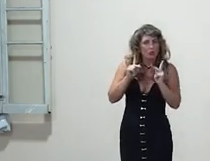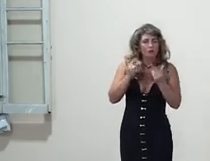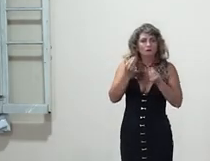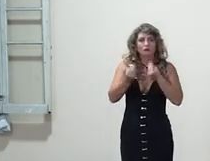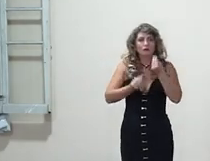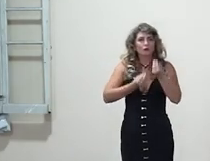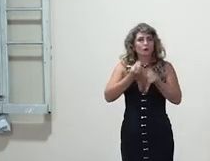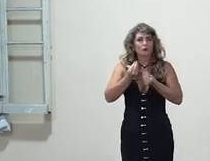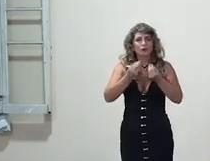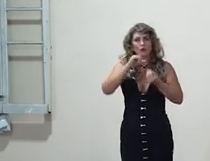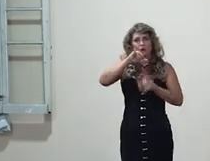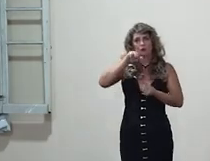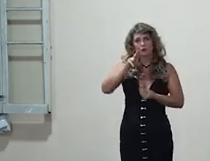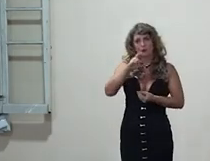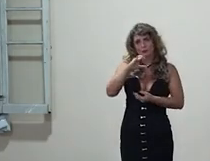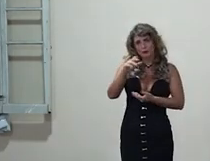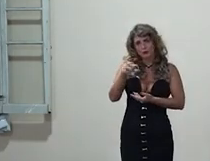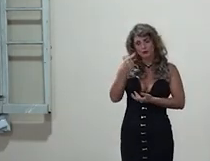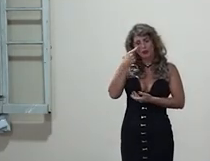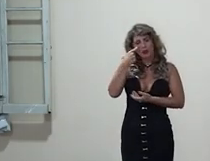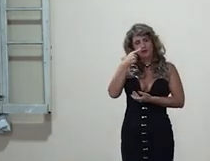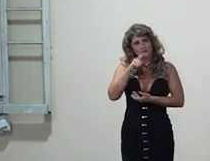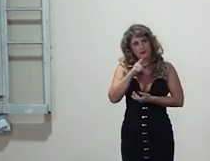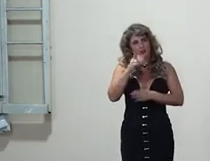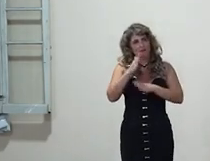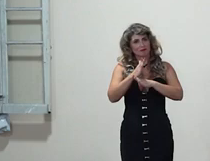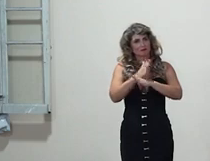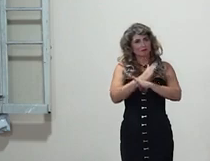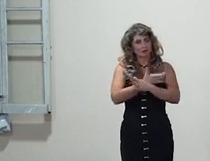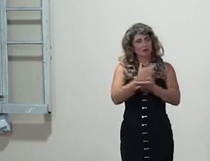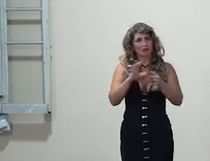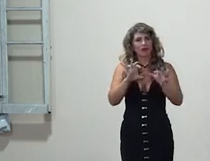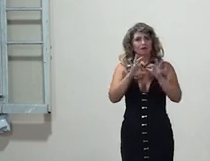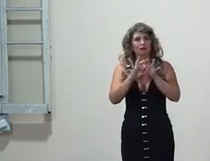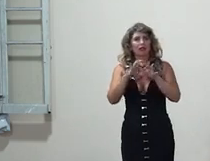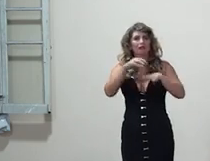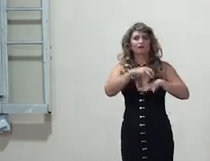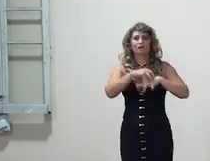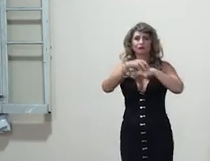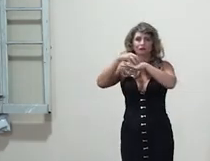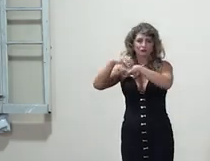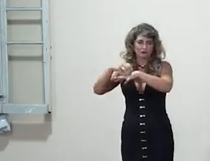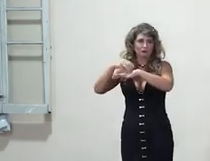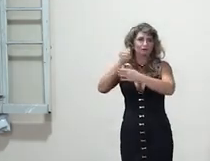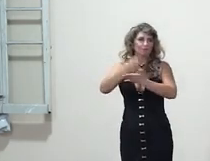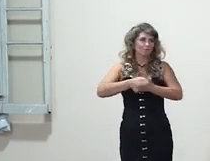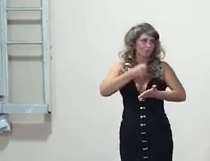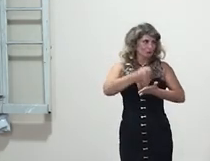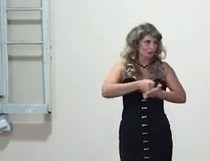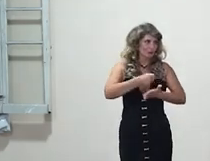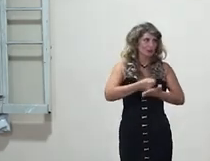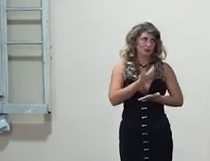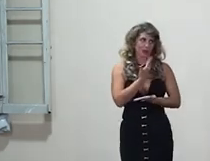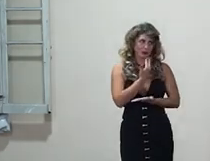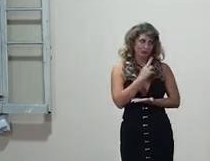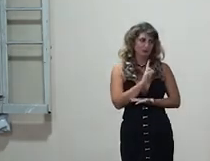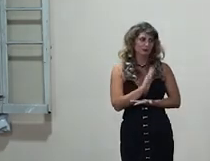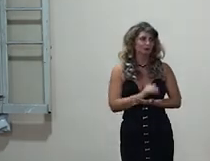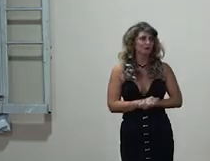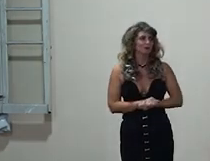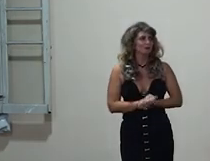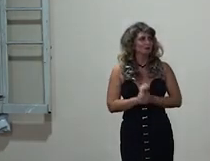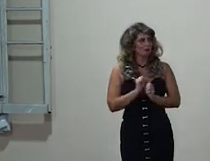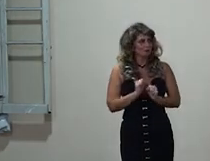Juca vê essa parte ligada à questão do turismo, que ele defende muito, e da questão da gastronomia. Fala, Juca.